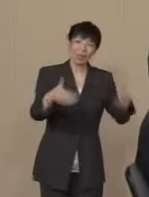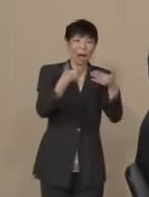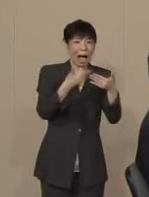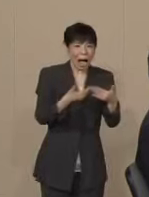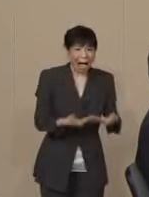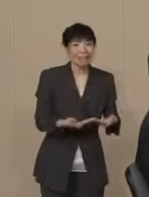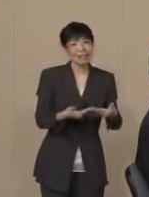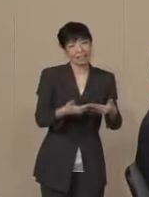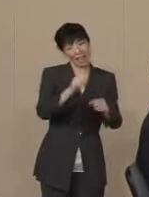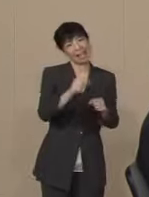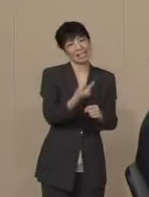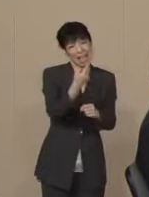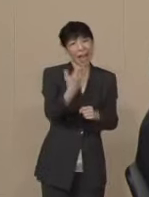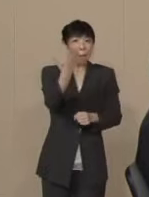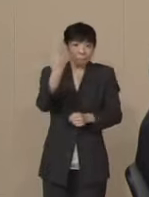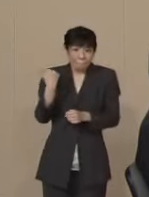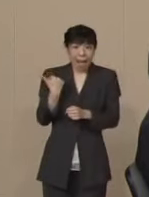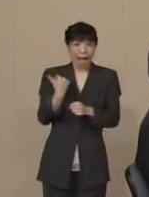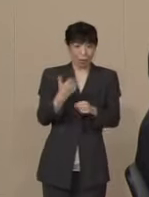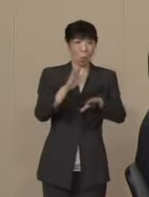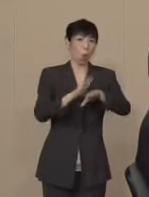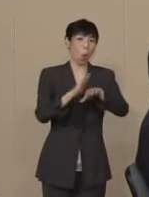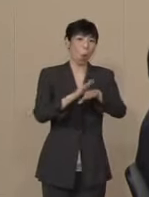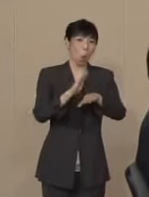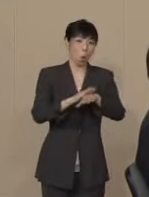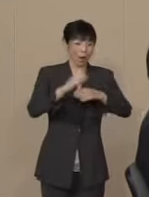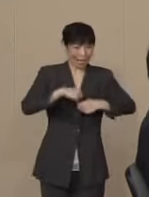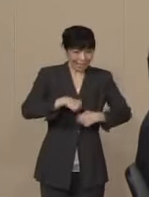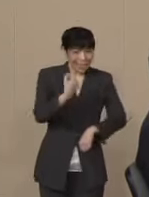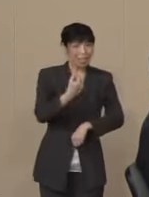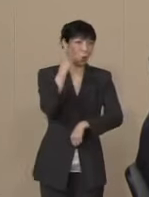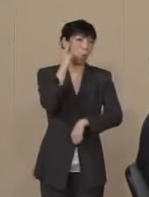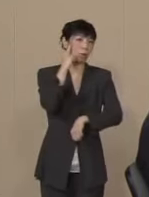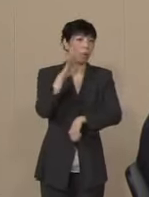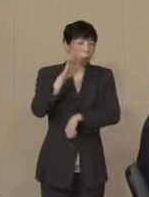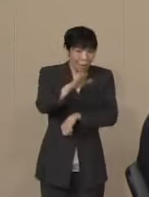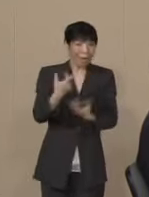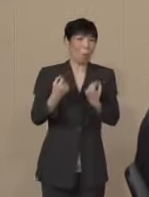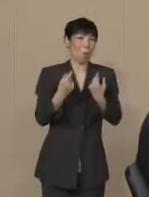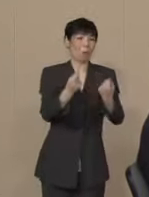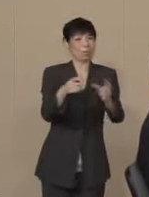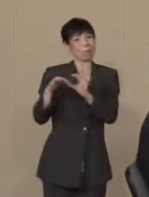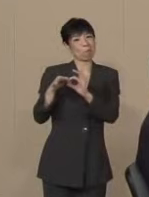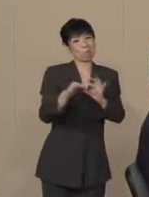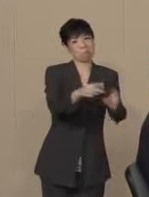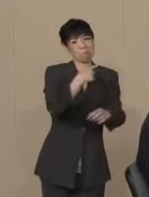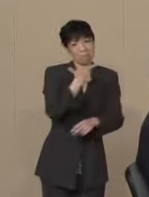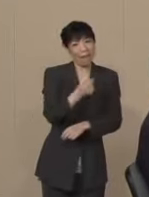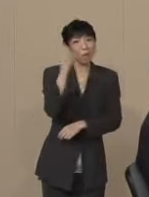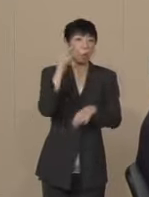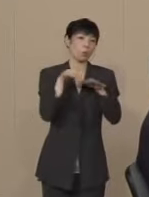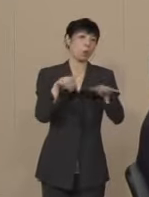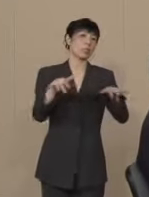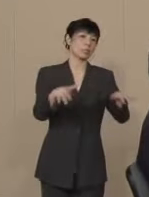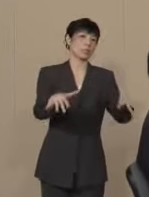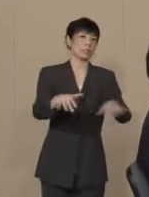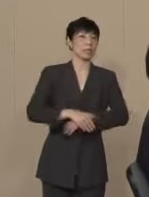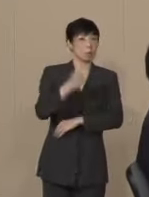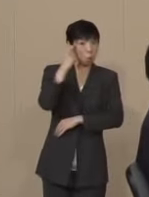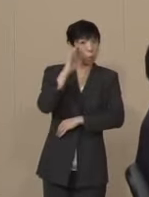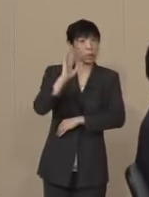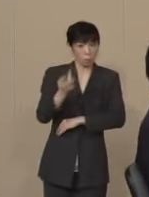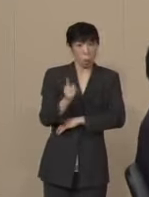花あなたと二人、恋あなたと